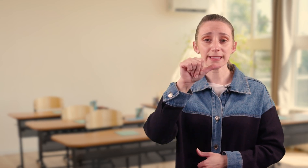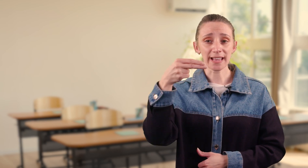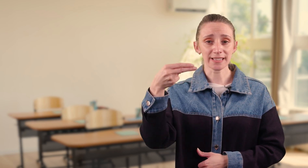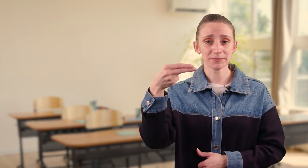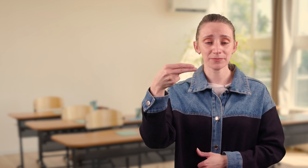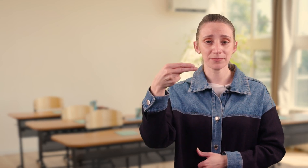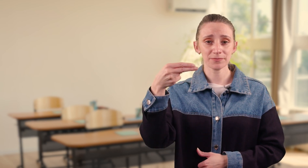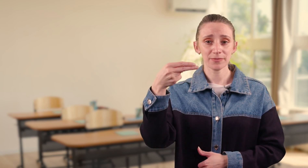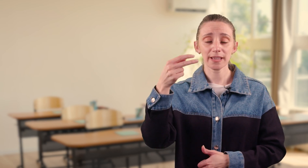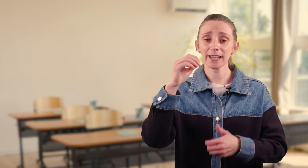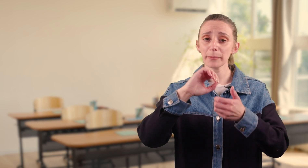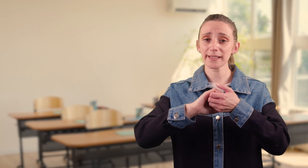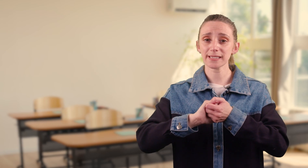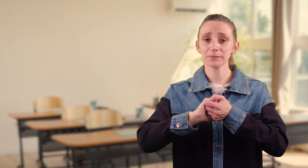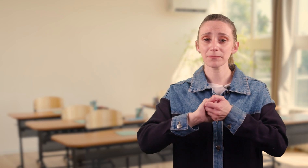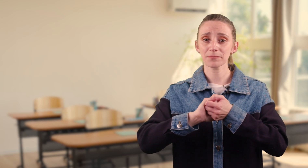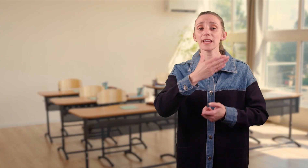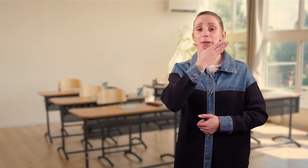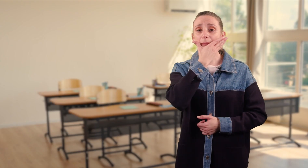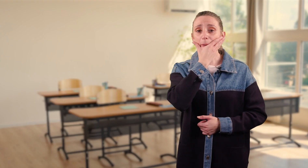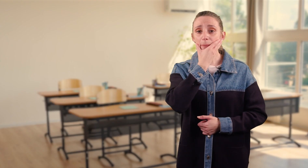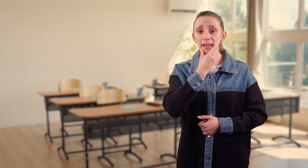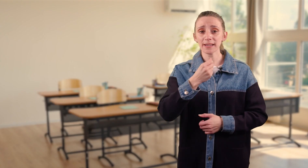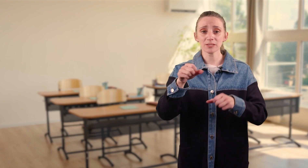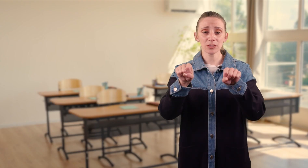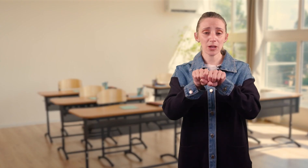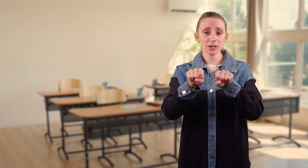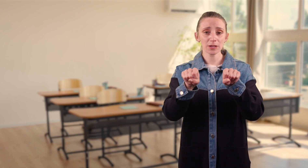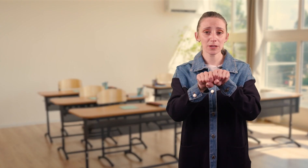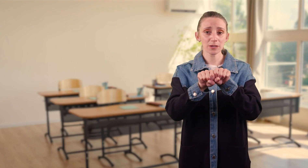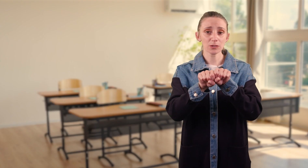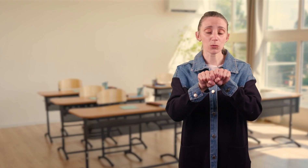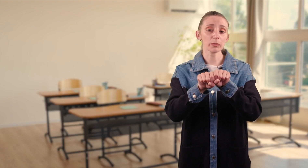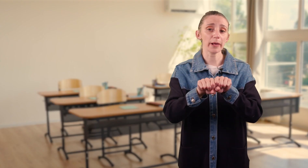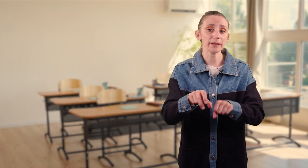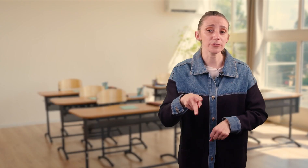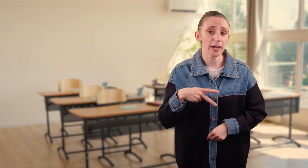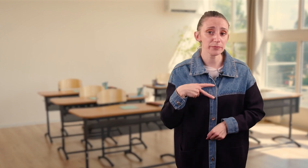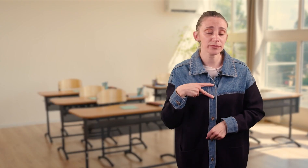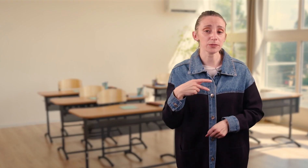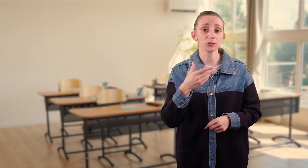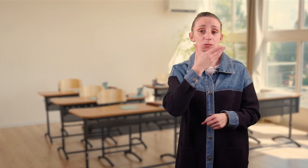Jordan. Qu'il est paxé. Et ma belle-sœur, donc pas la peine de faire parce que je dis